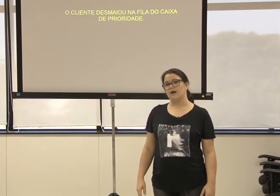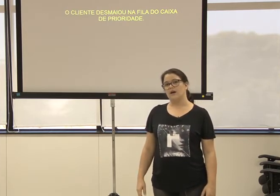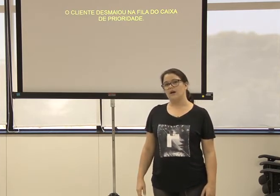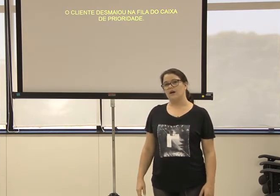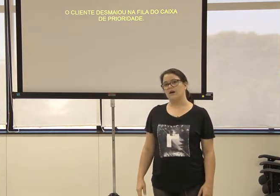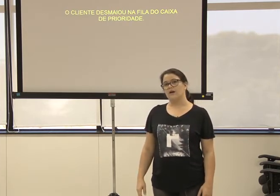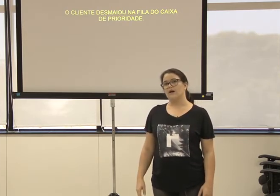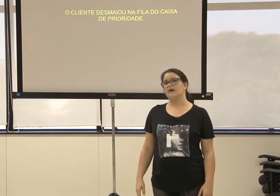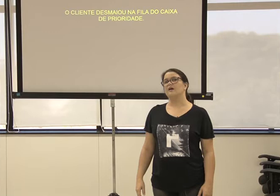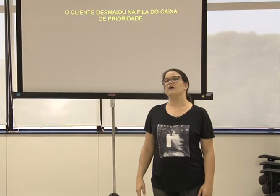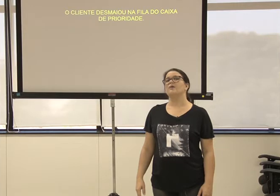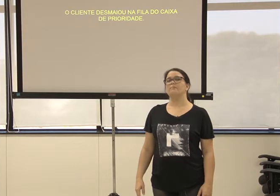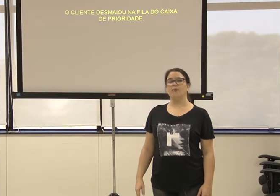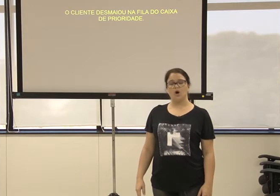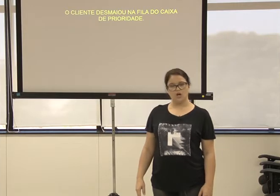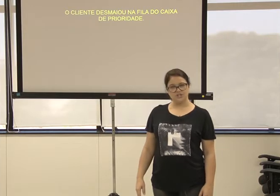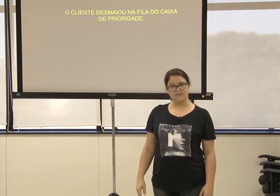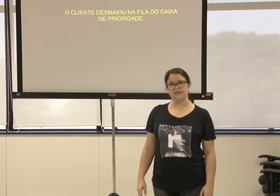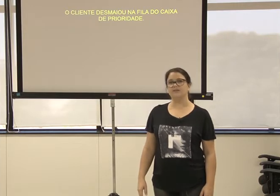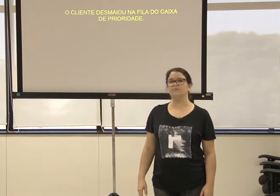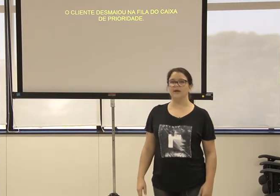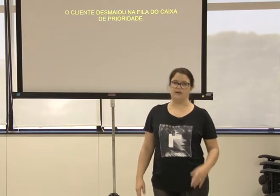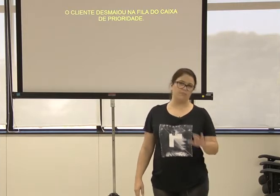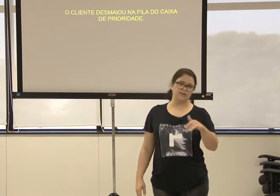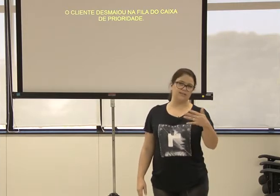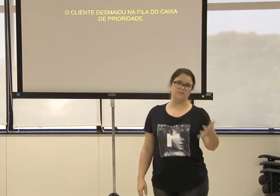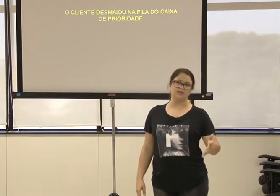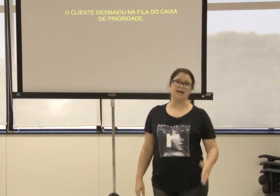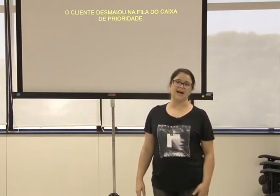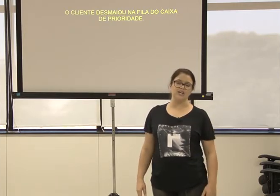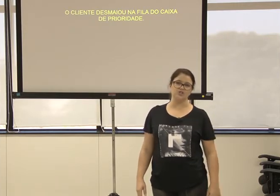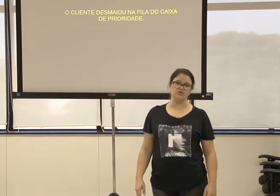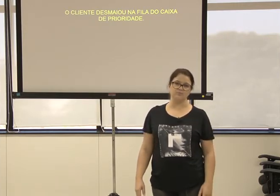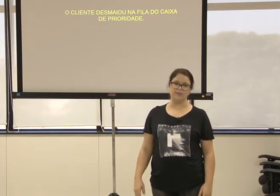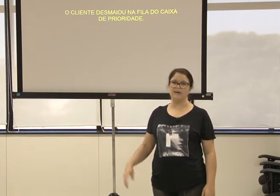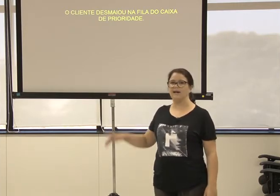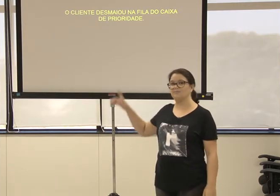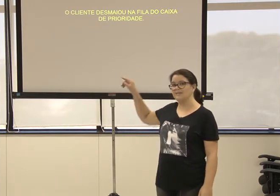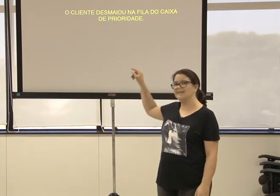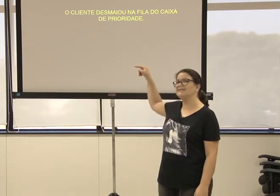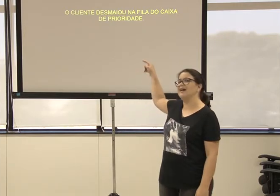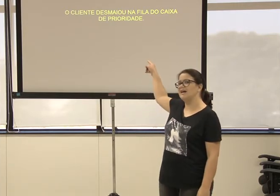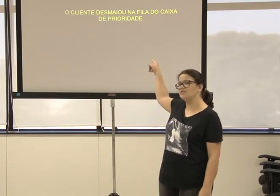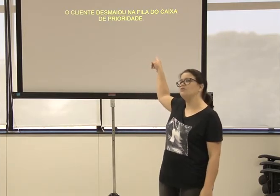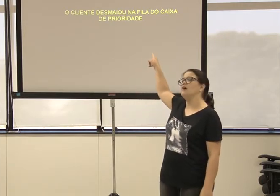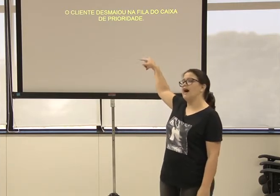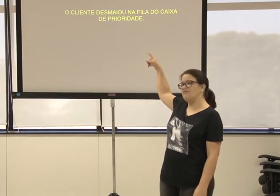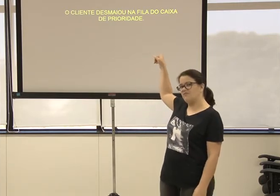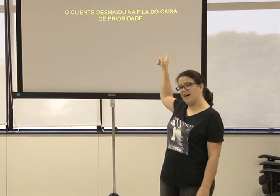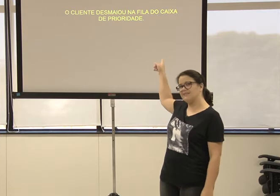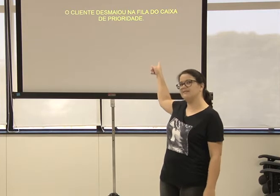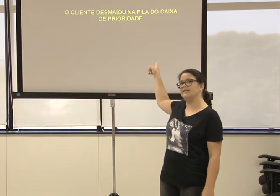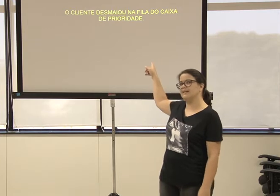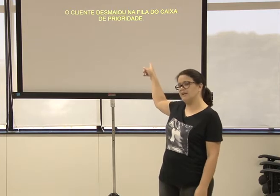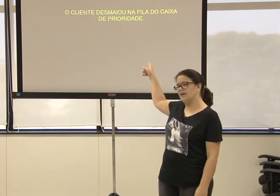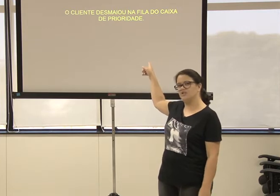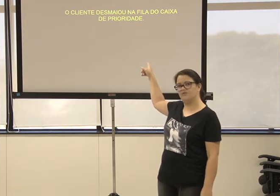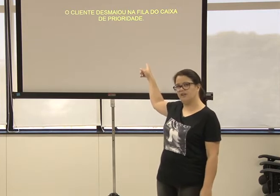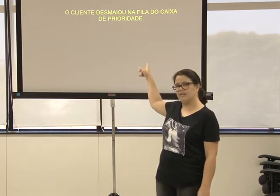farmácia, Pode ser também, por exemplo, na caixa do supermercado, mas nesse caso a frase seria diferente. Se